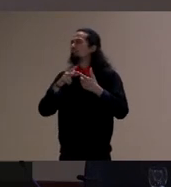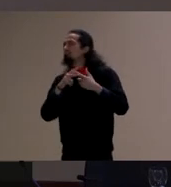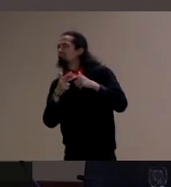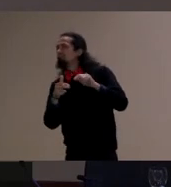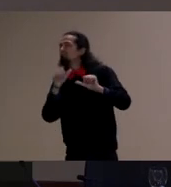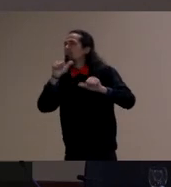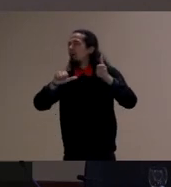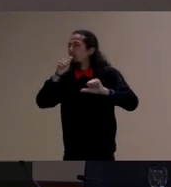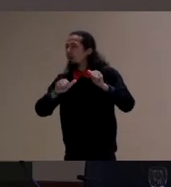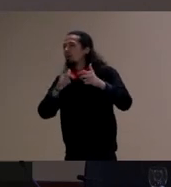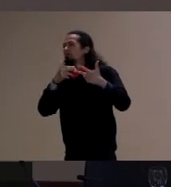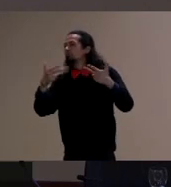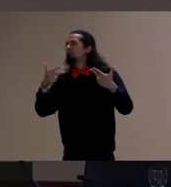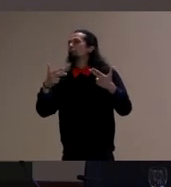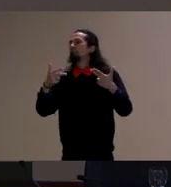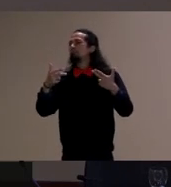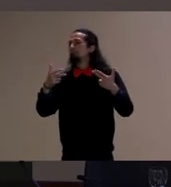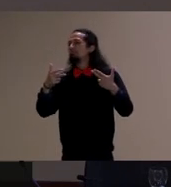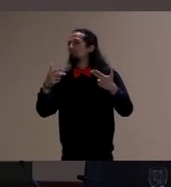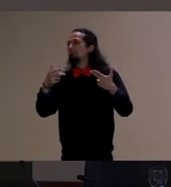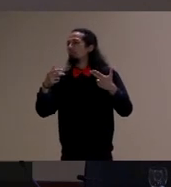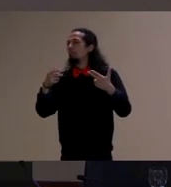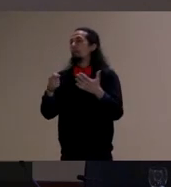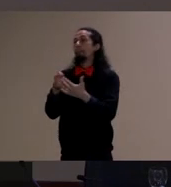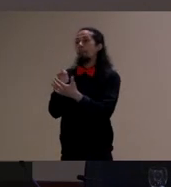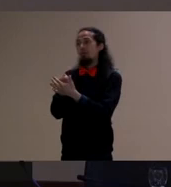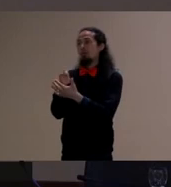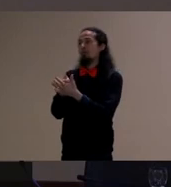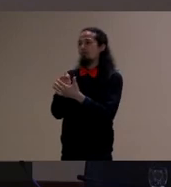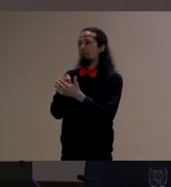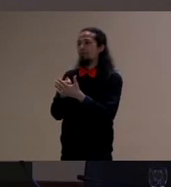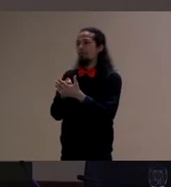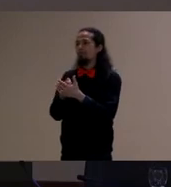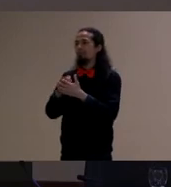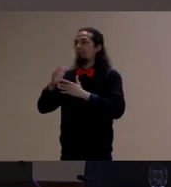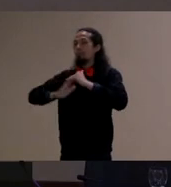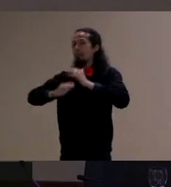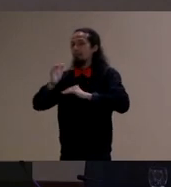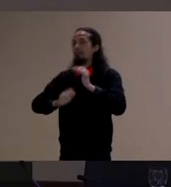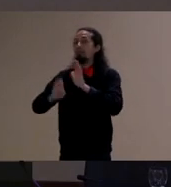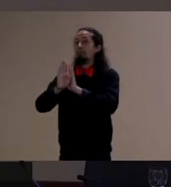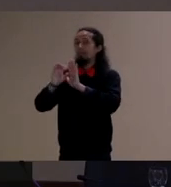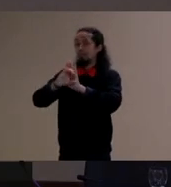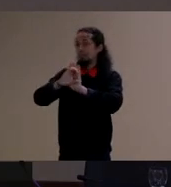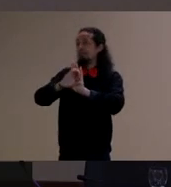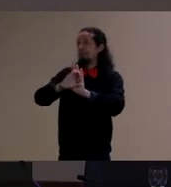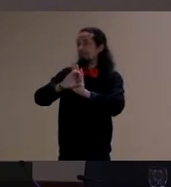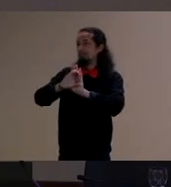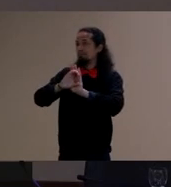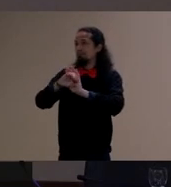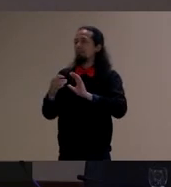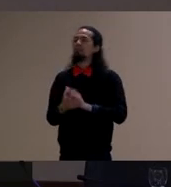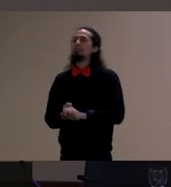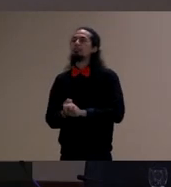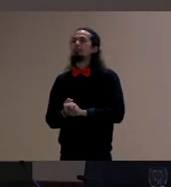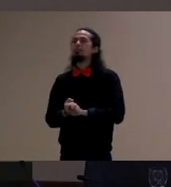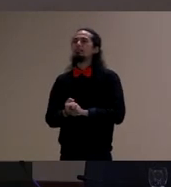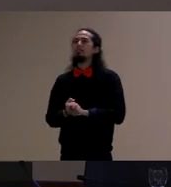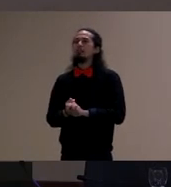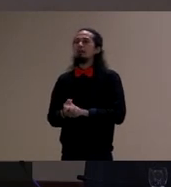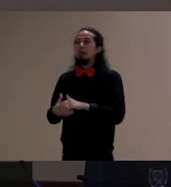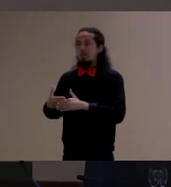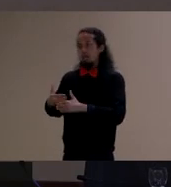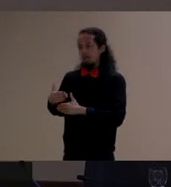de né que obriga a implementação da bncc Então esse processo não teríamos que negar